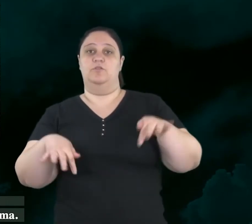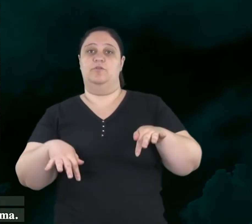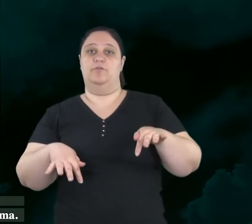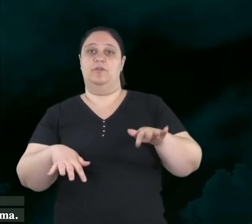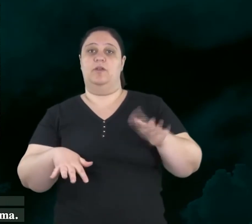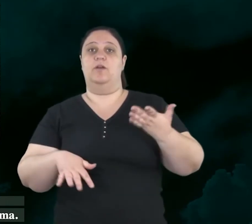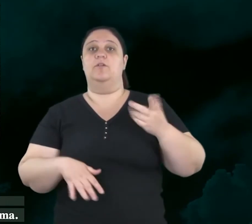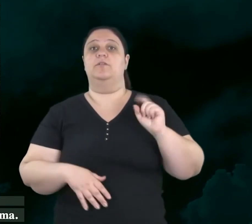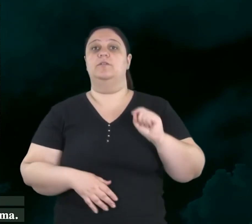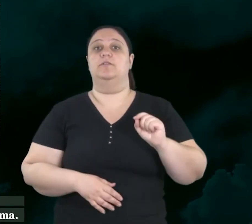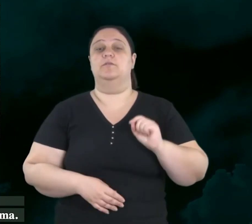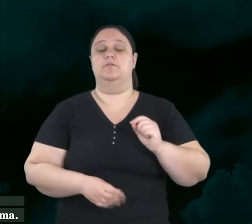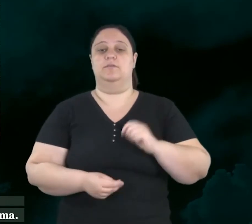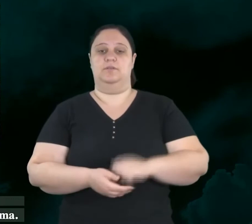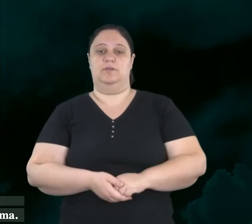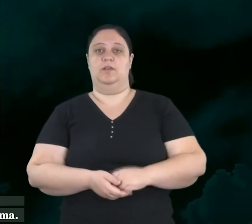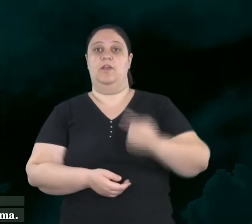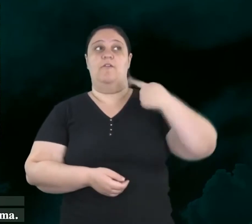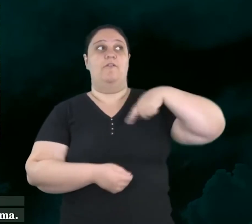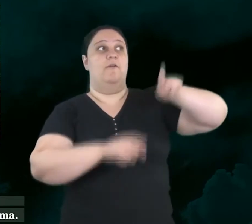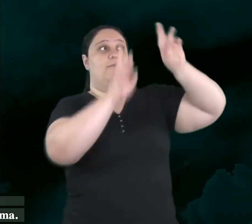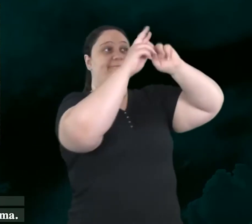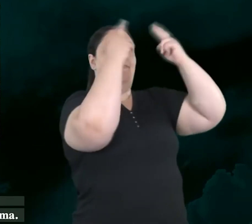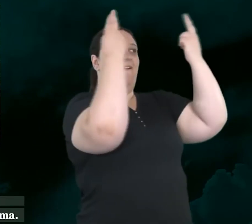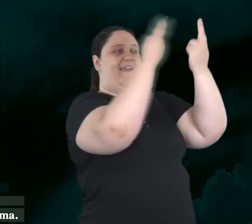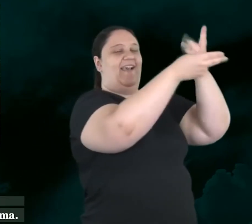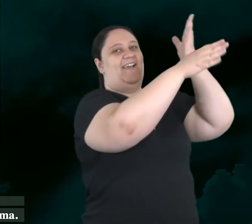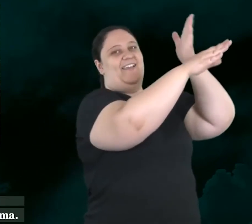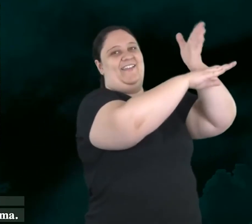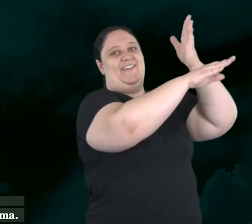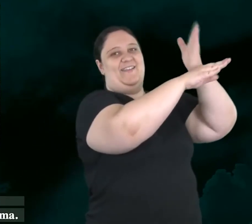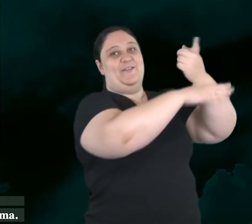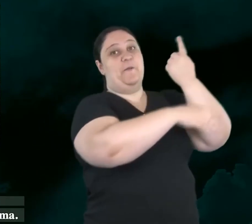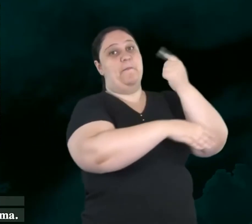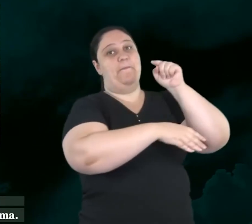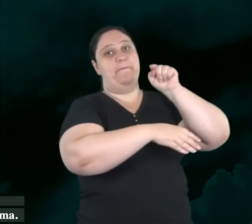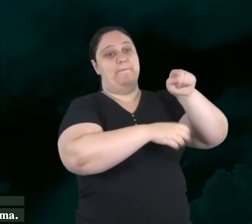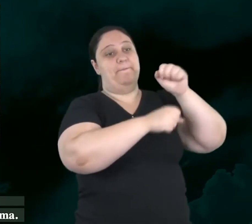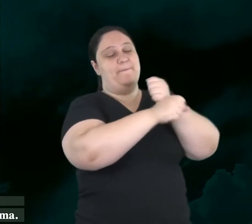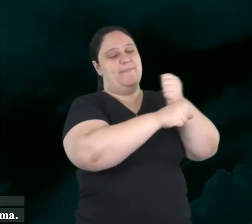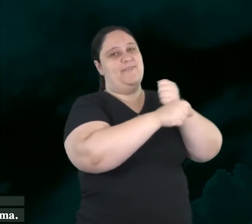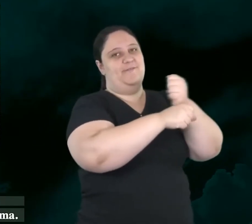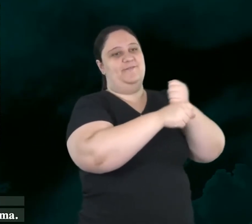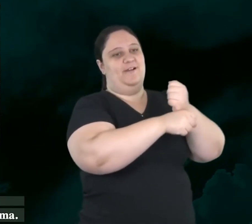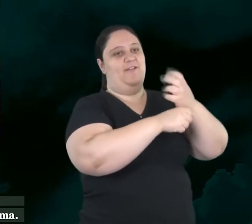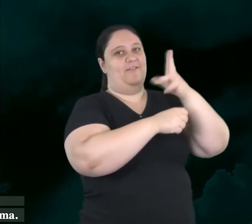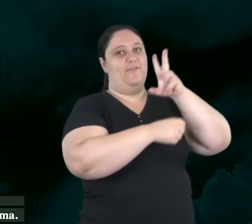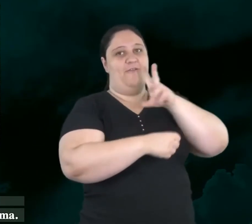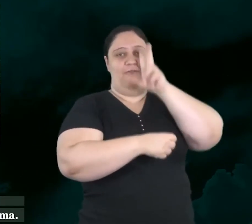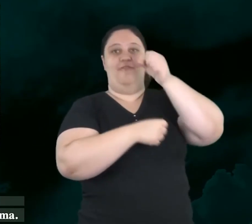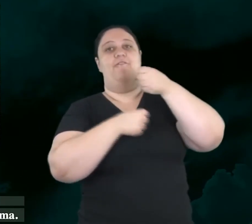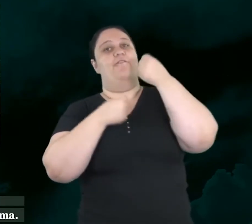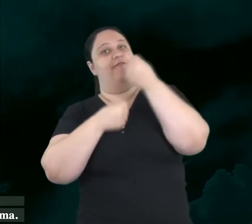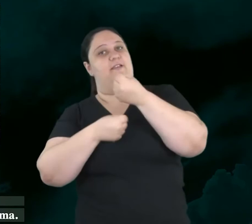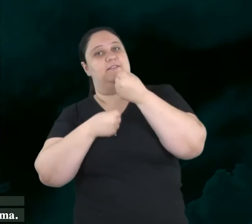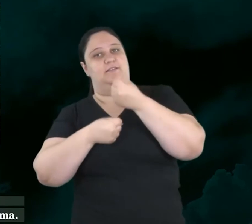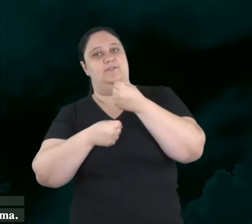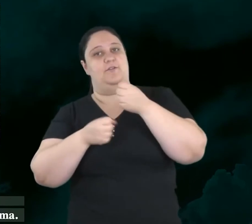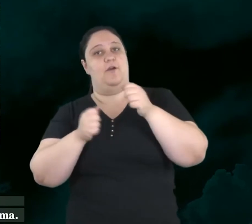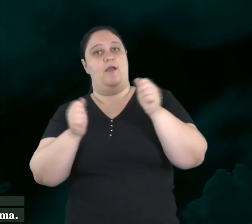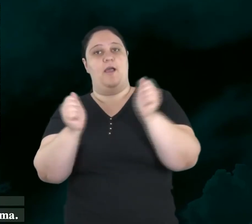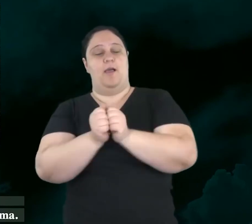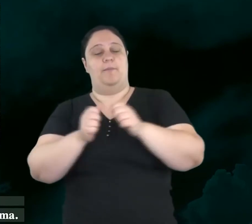conosco? Nós vamos reinar com o Senhor nos 1000 anos, como vencedores. Isso está em Apocalipse,